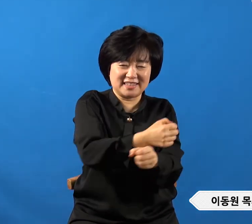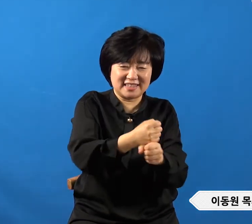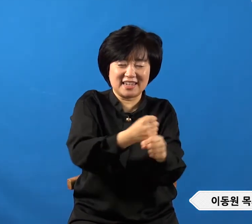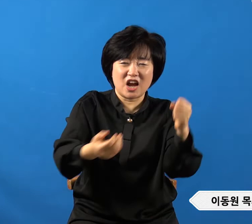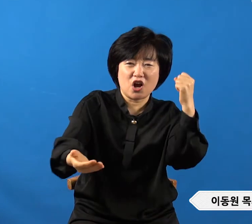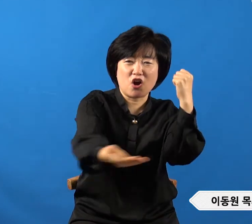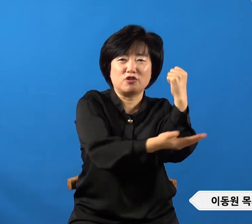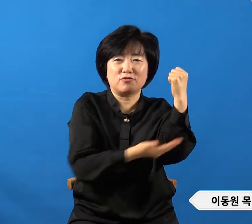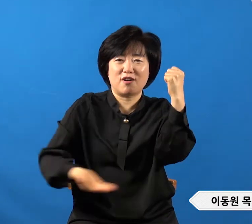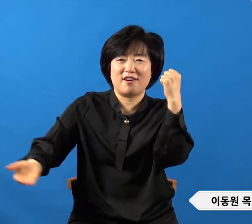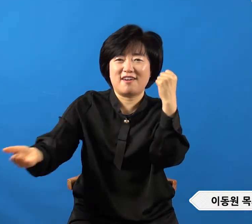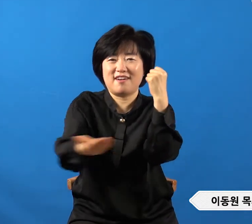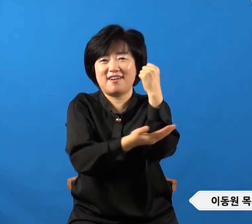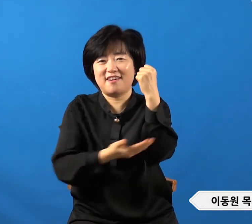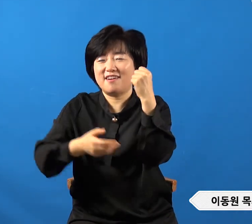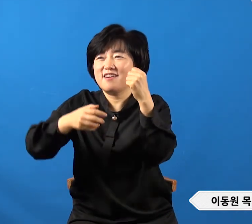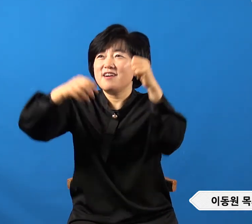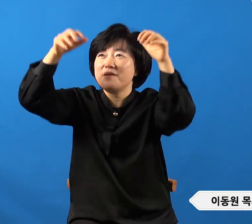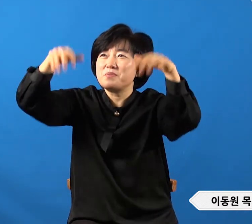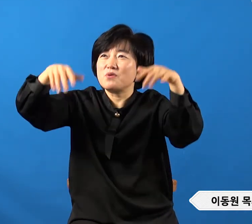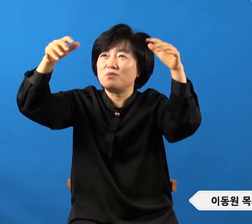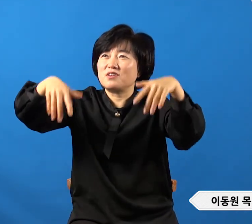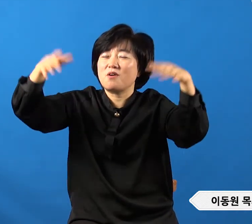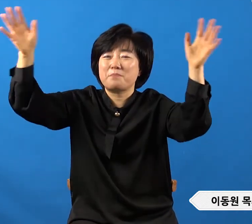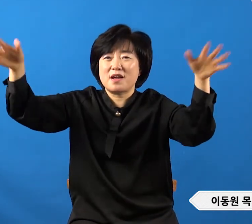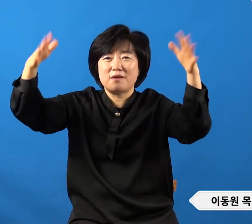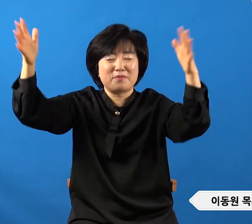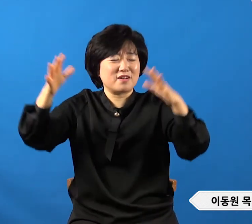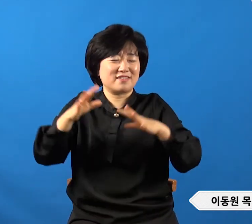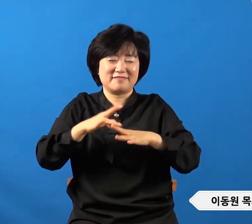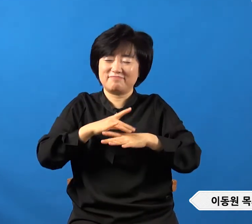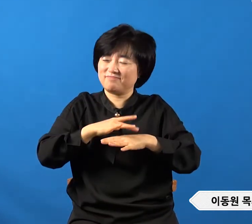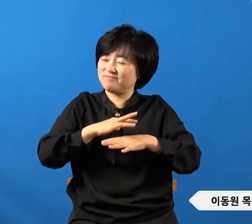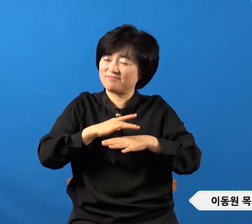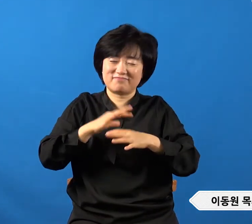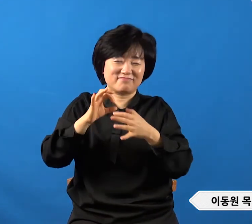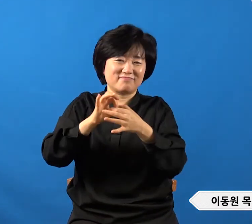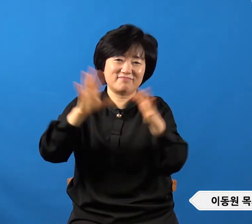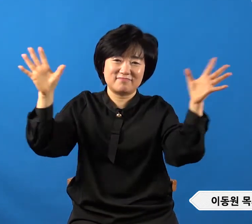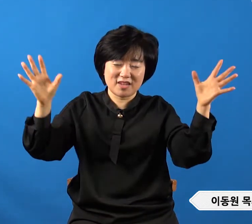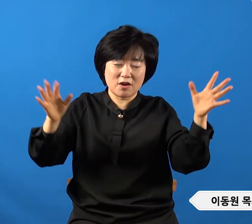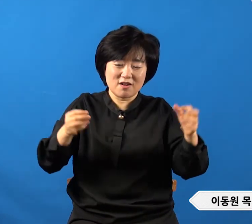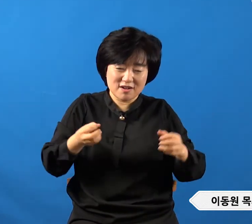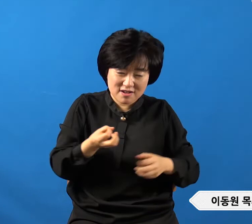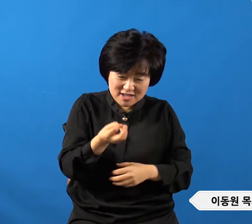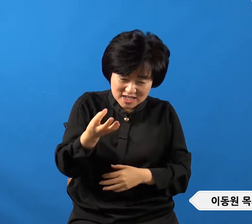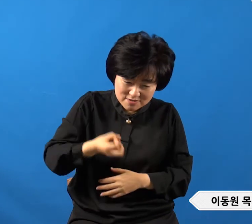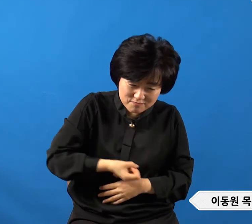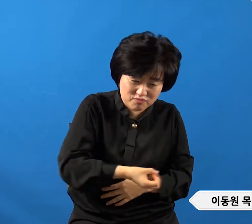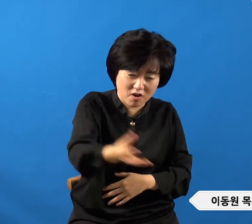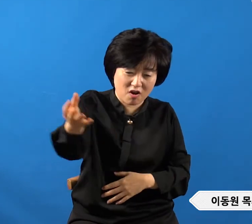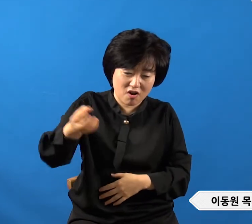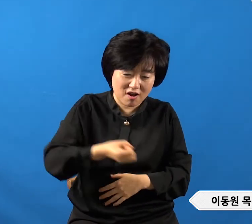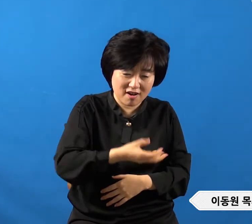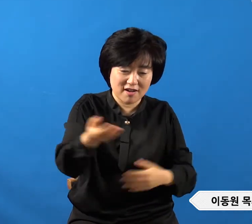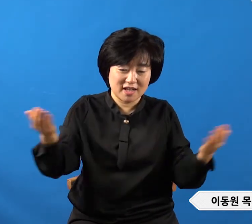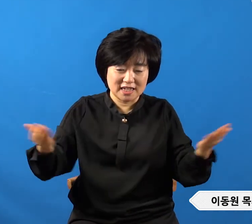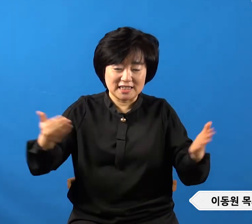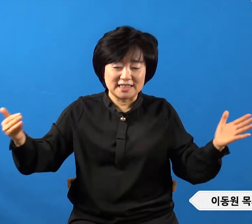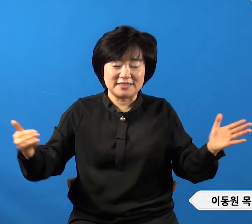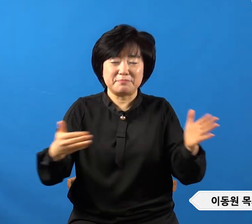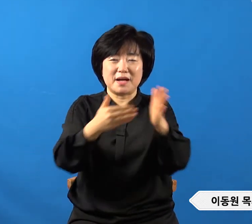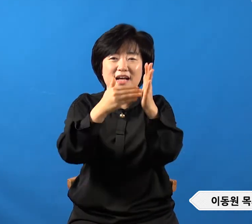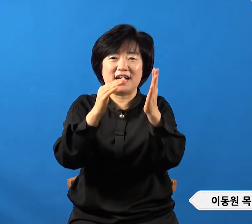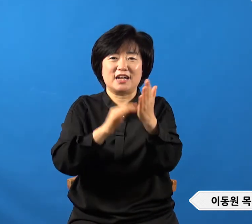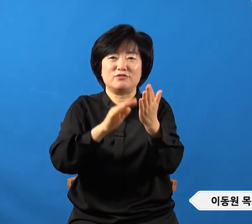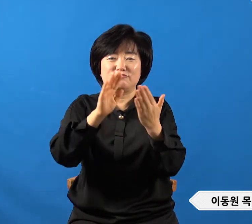거두리로다. 비가 오는 것과 바람 부는 것을 겁을 내지 말고 뿌려봅시다. 일을 맞춰놓고 곡식 거둘